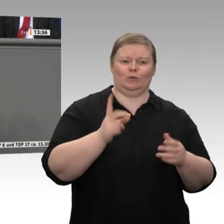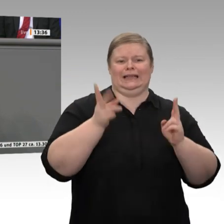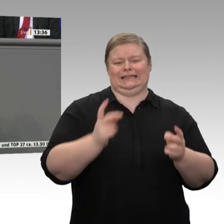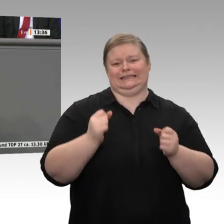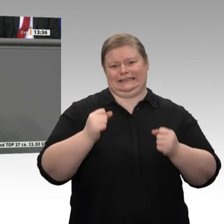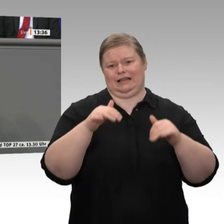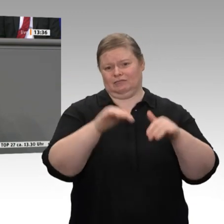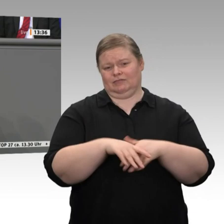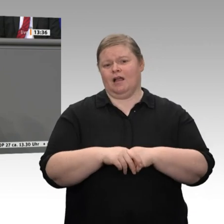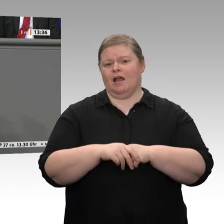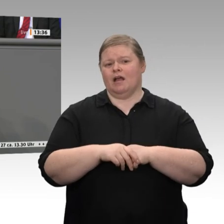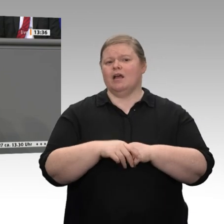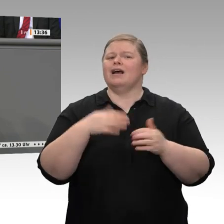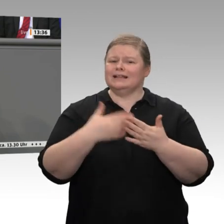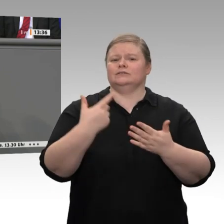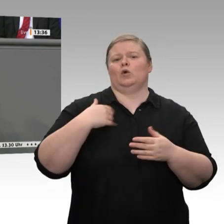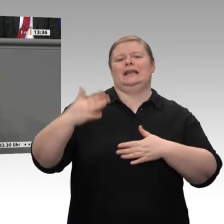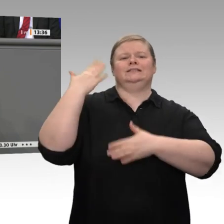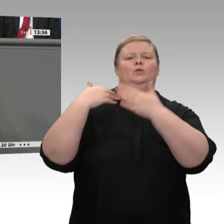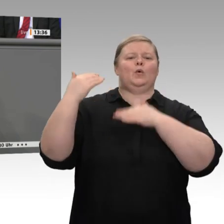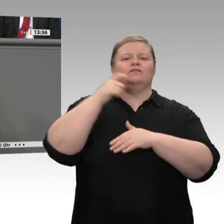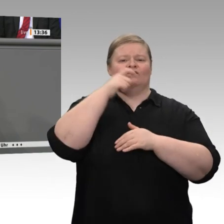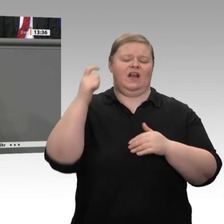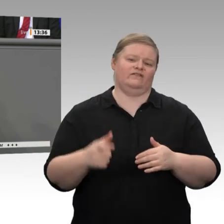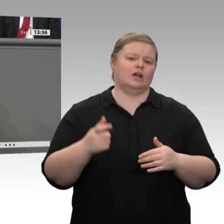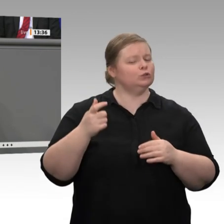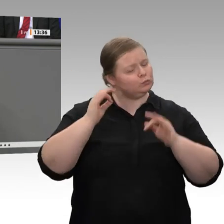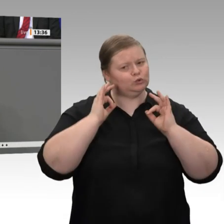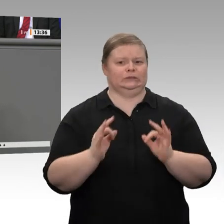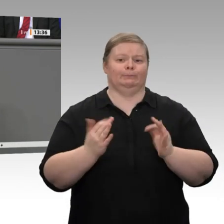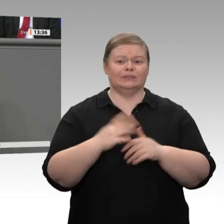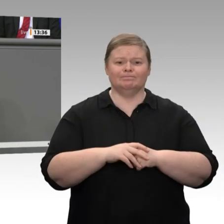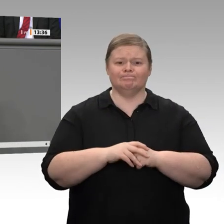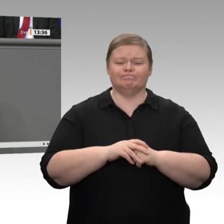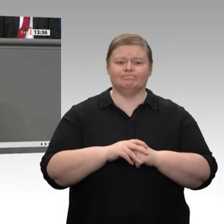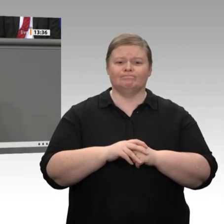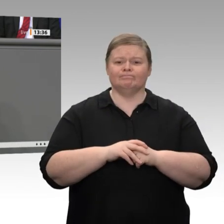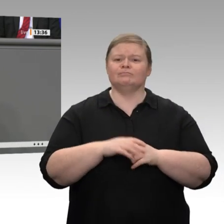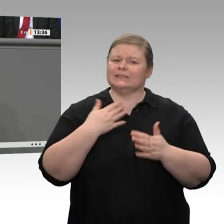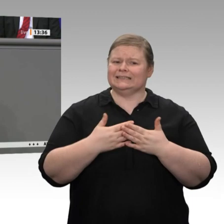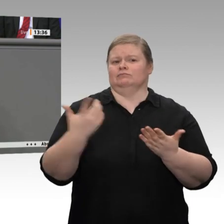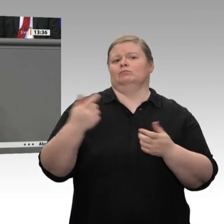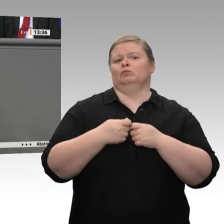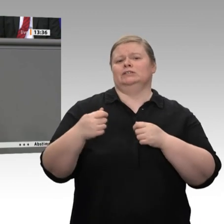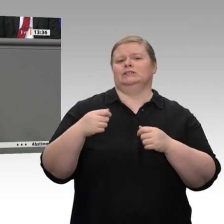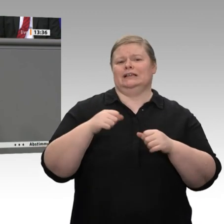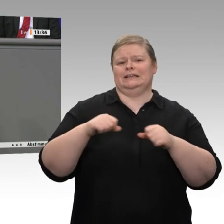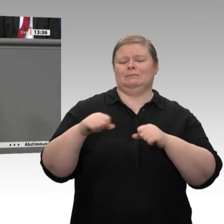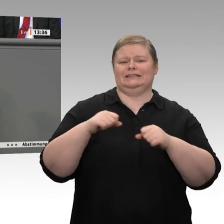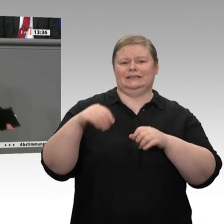Und genau das hat die Bundesregierung mit dem Bundesinnenministerium vorgelegt. Das ist der richtige Weg, und dafür treten wir ein, liebe Kolleginnen und